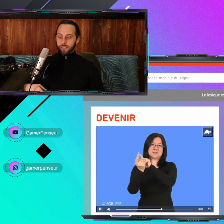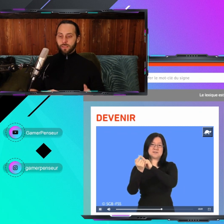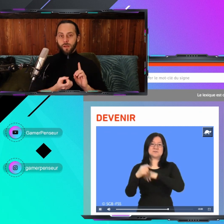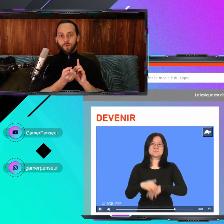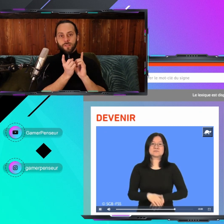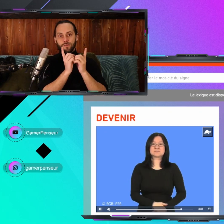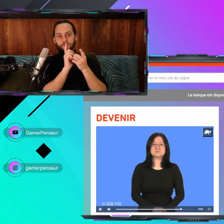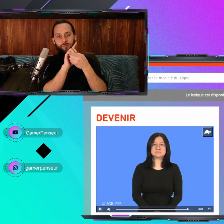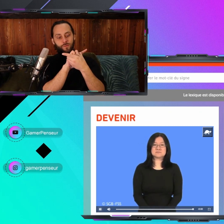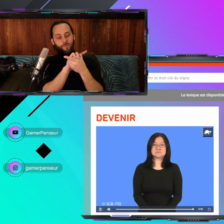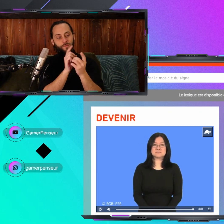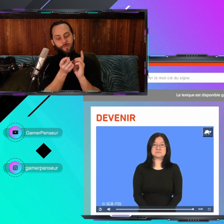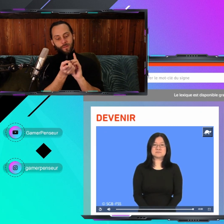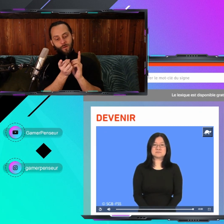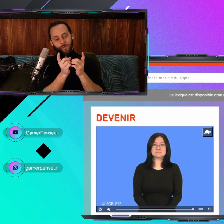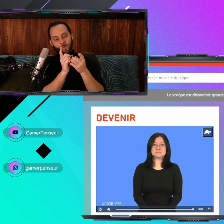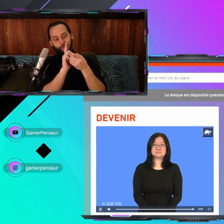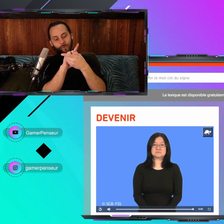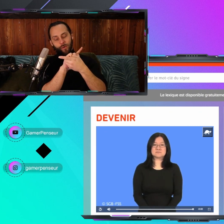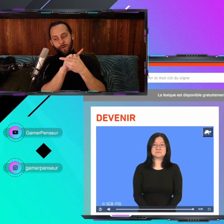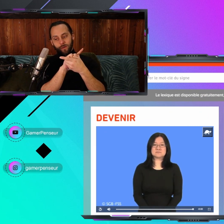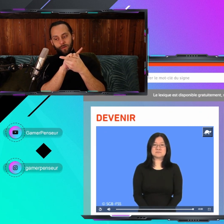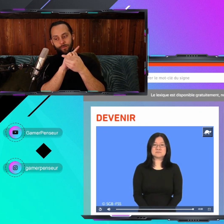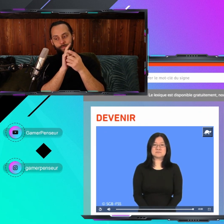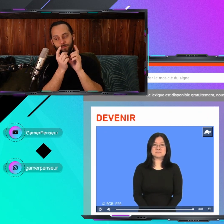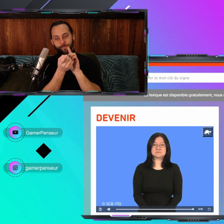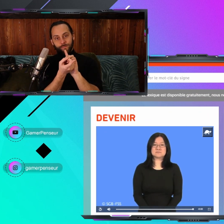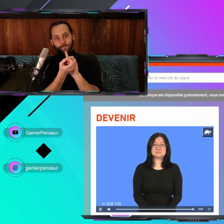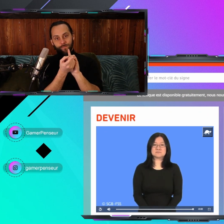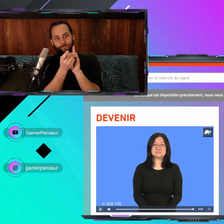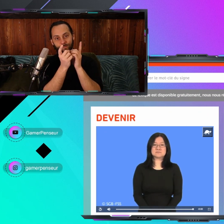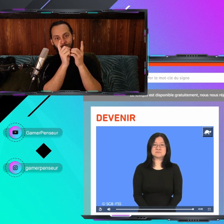Ah, c'est ça, ouais, c'est juste. Devenir.